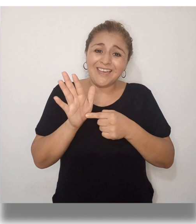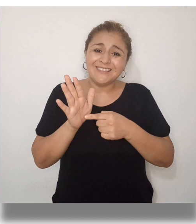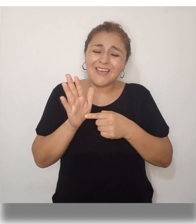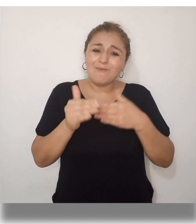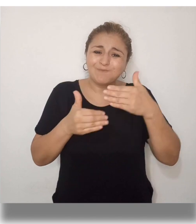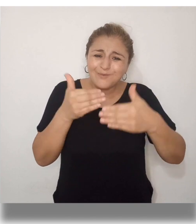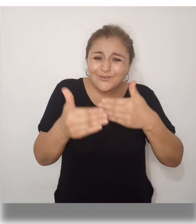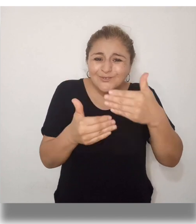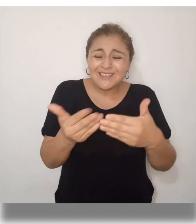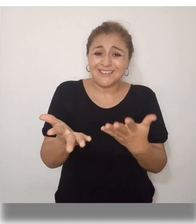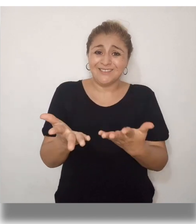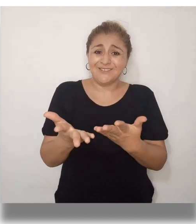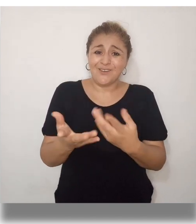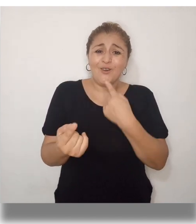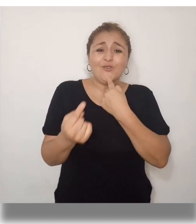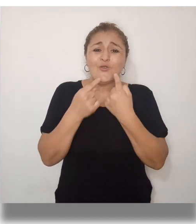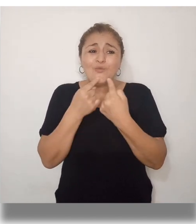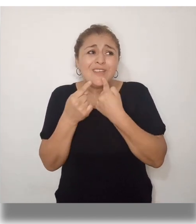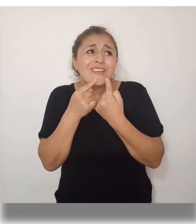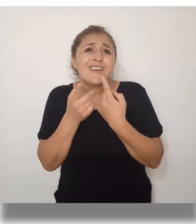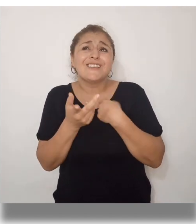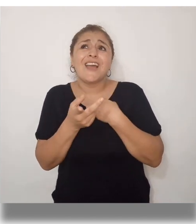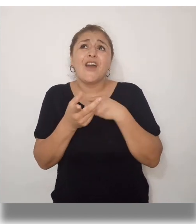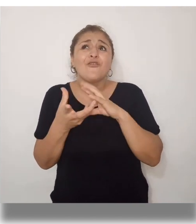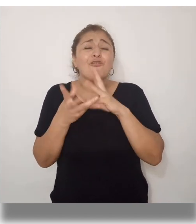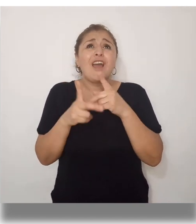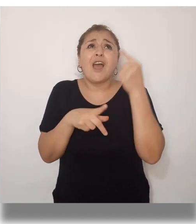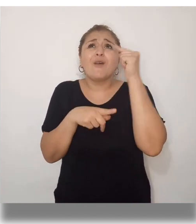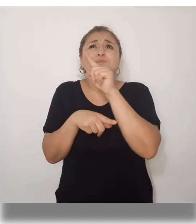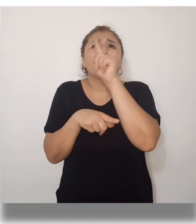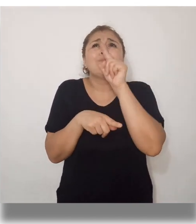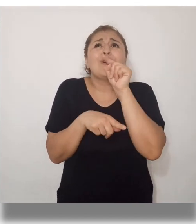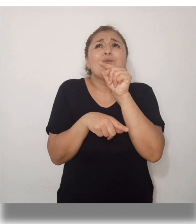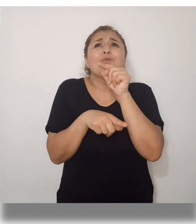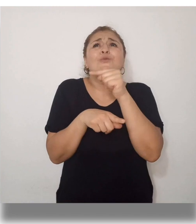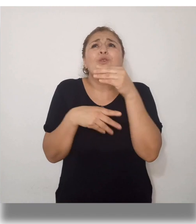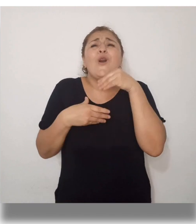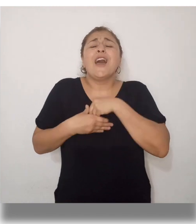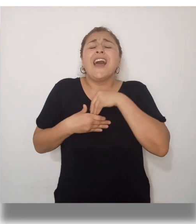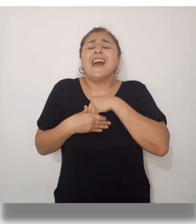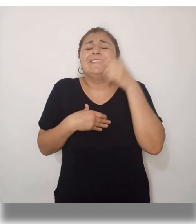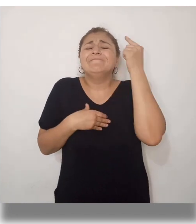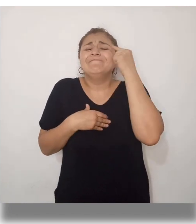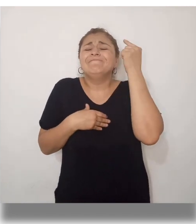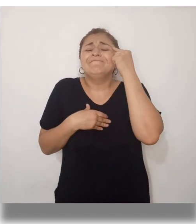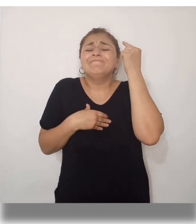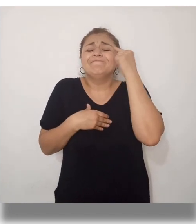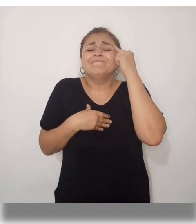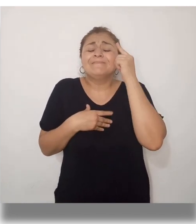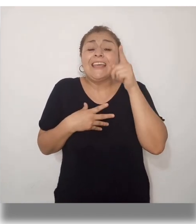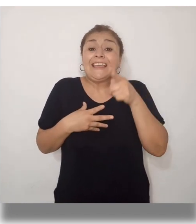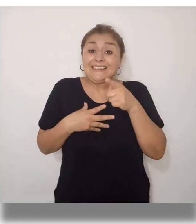estas conversaciones internas son el resultado de una de las experiencias más